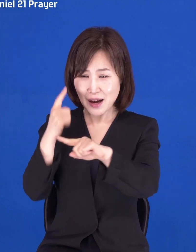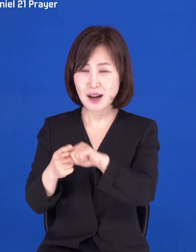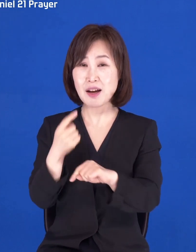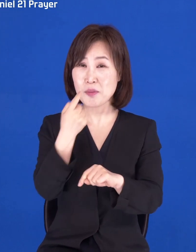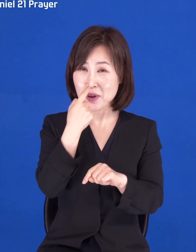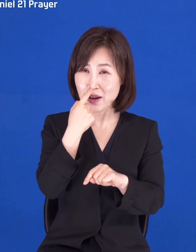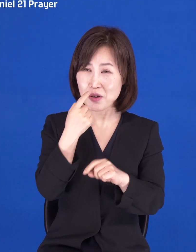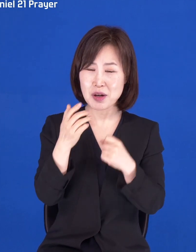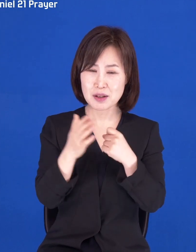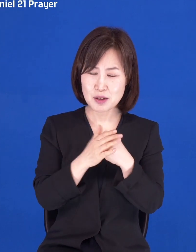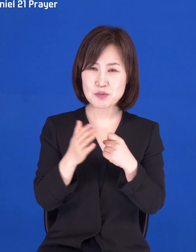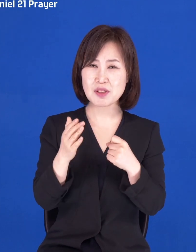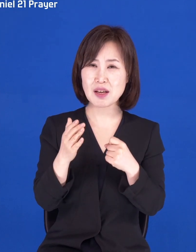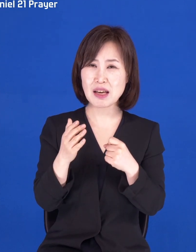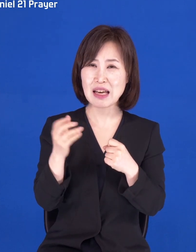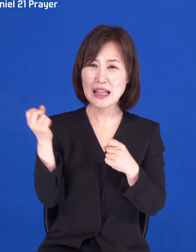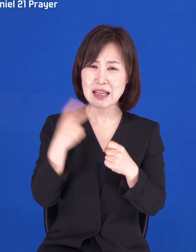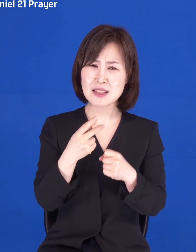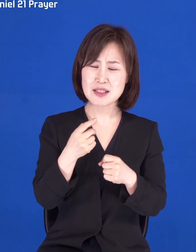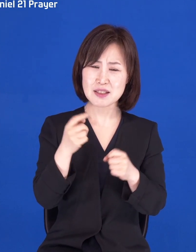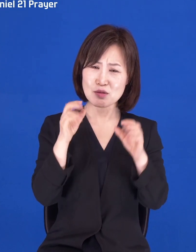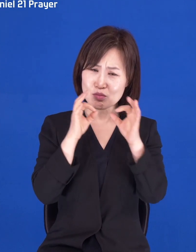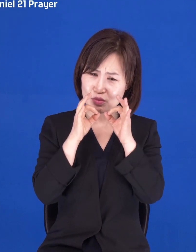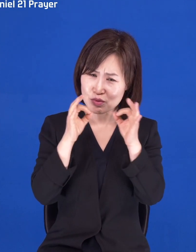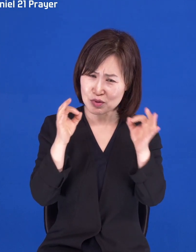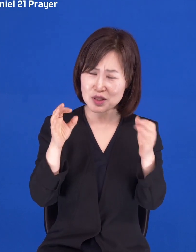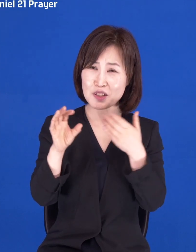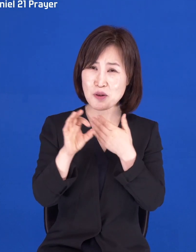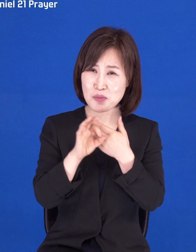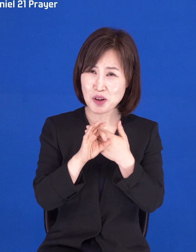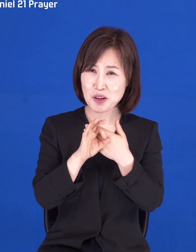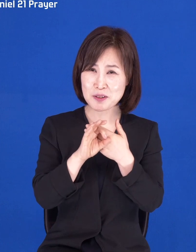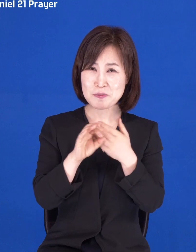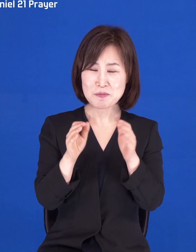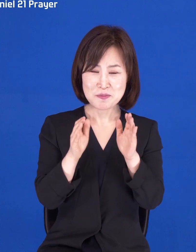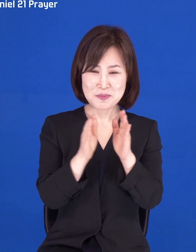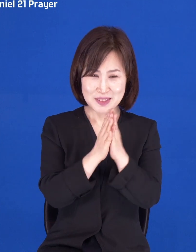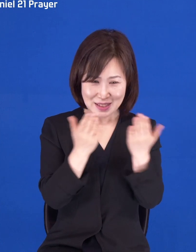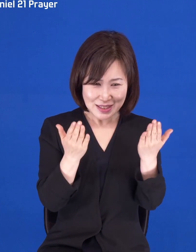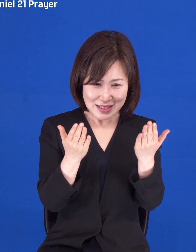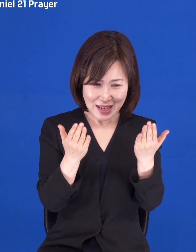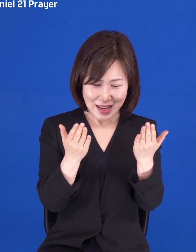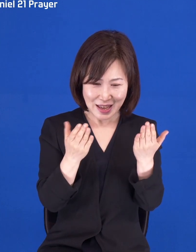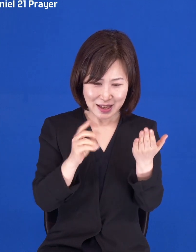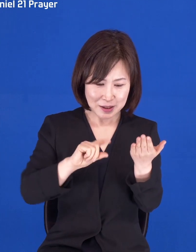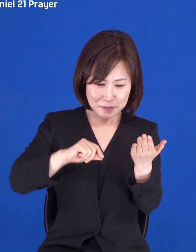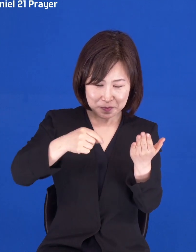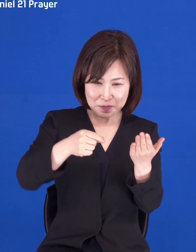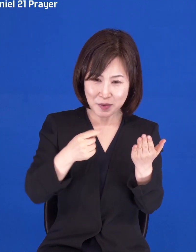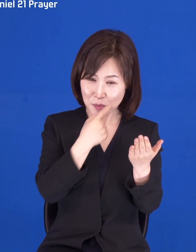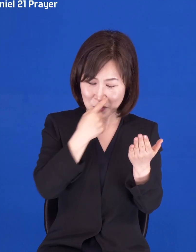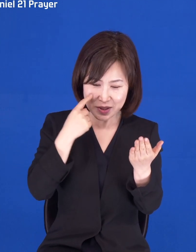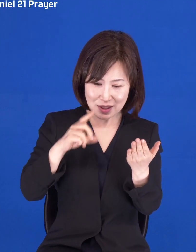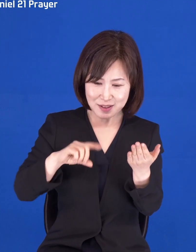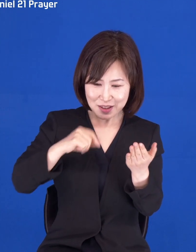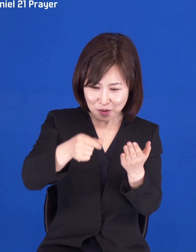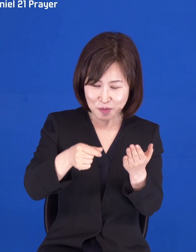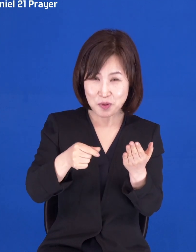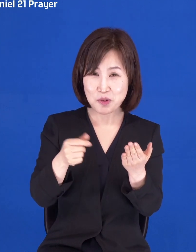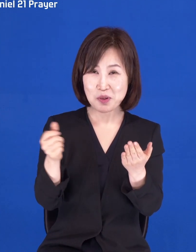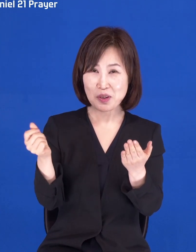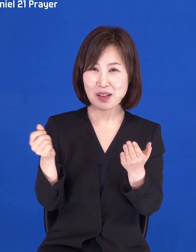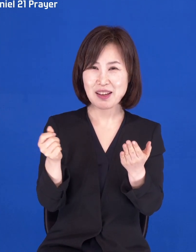그거를 와서 다시 부르려고 하려면 책 모서리를 이렇게 딱 접어놓고는 했었는데